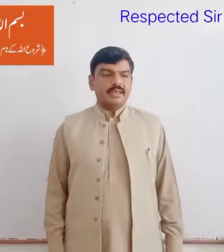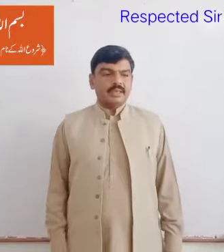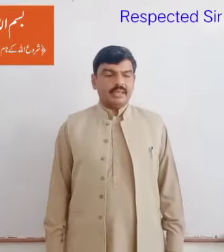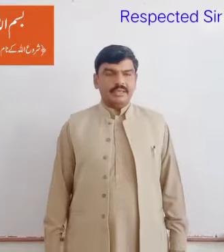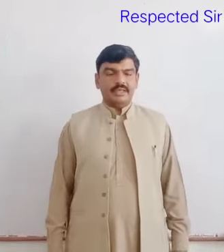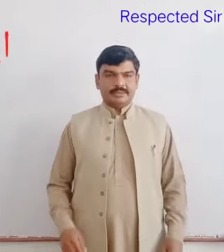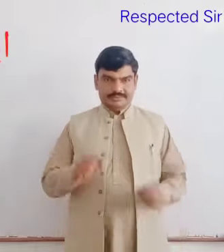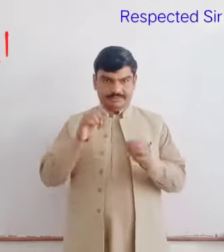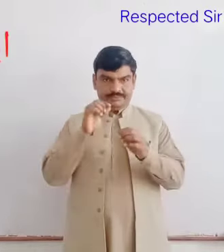ईंधन,